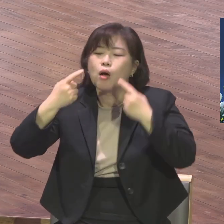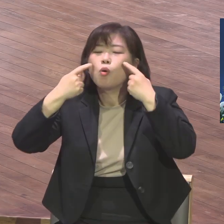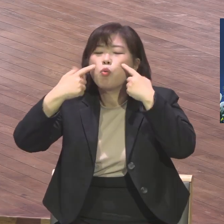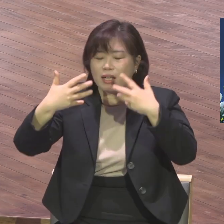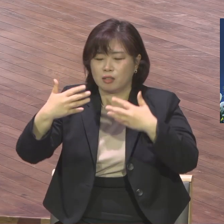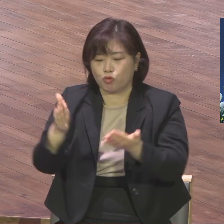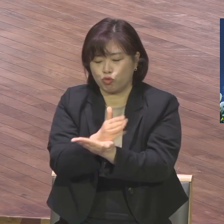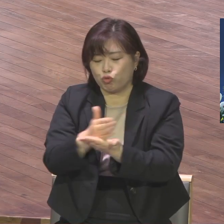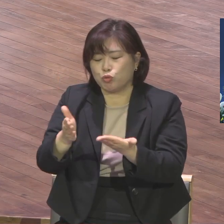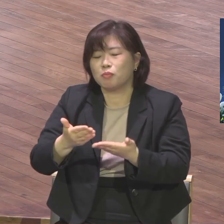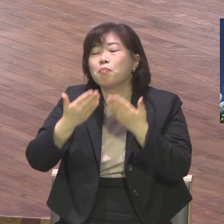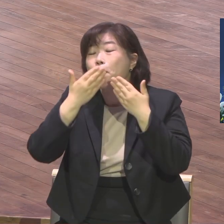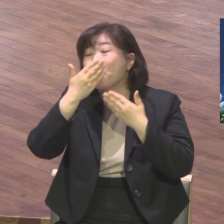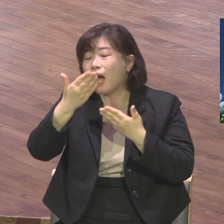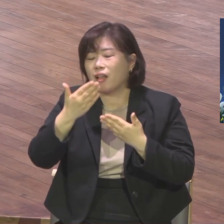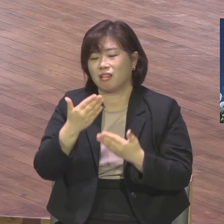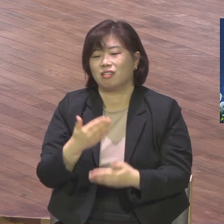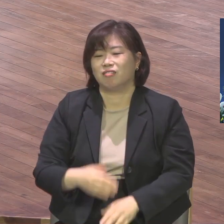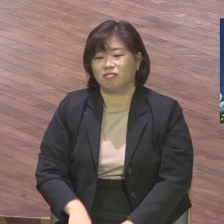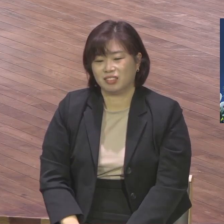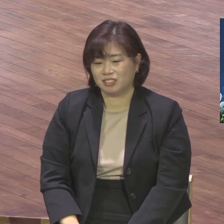그거 말하는 것이 율법이에요. 그걸